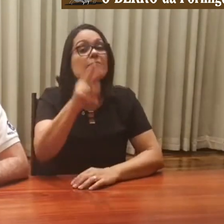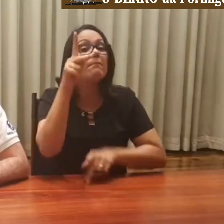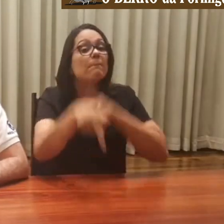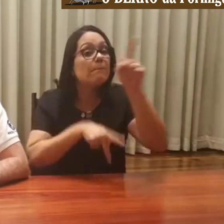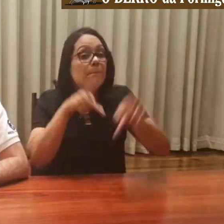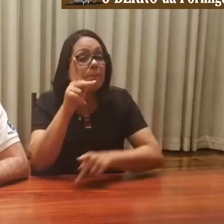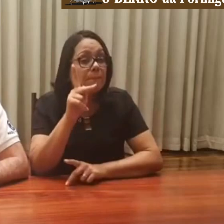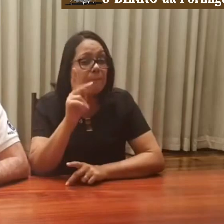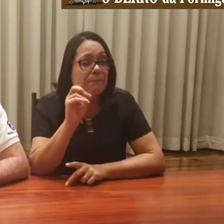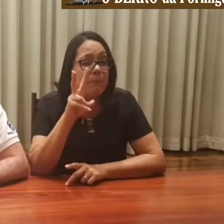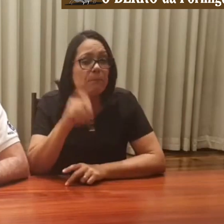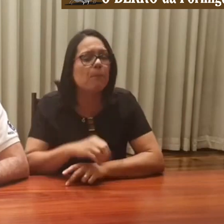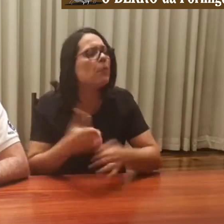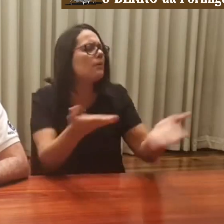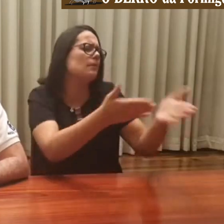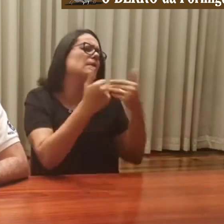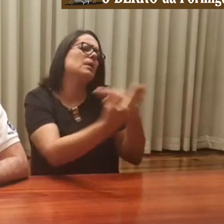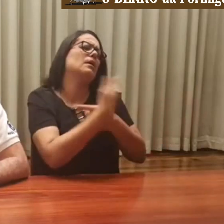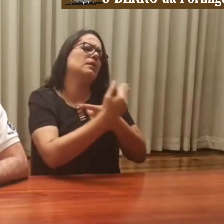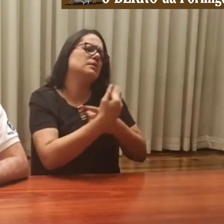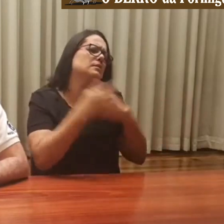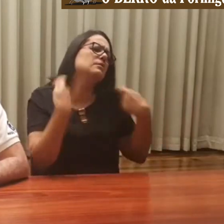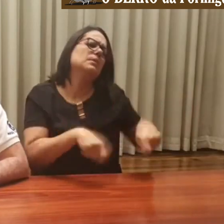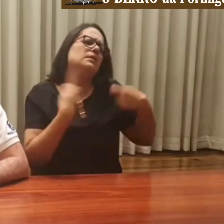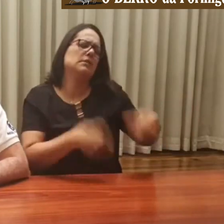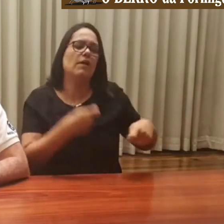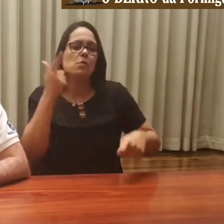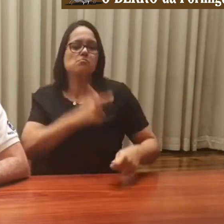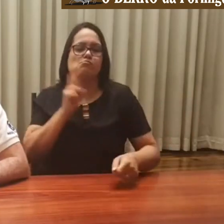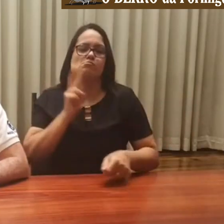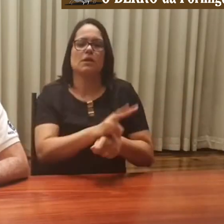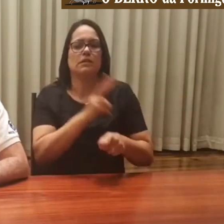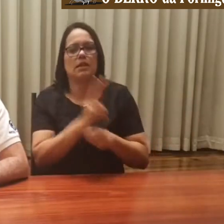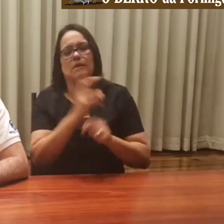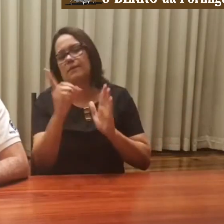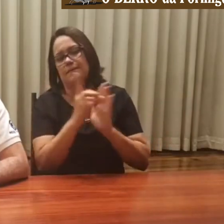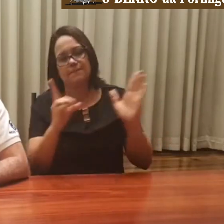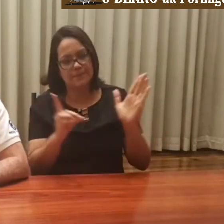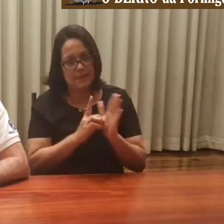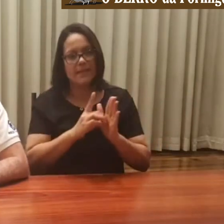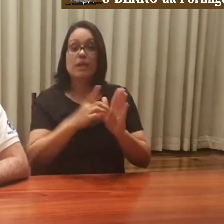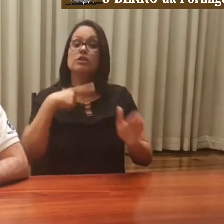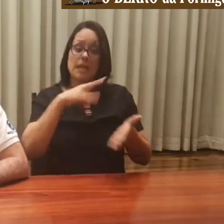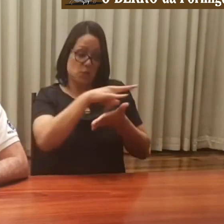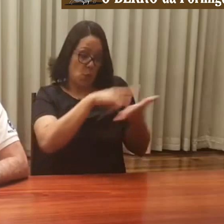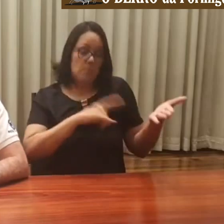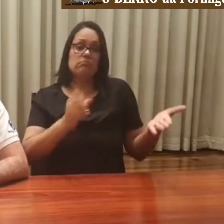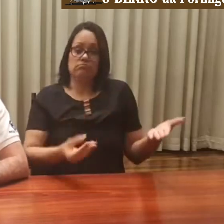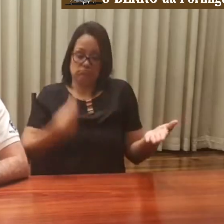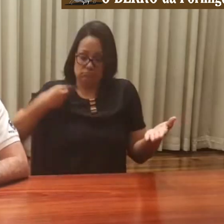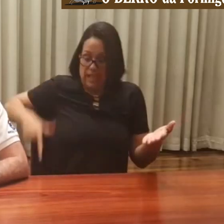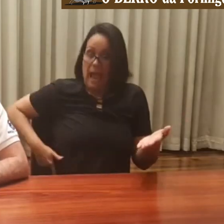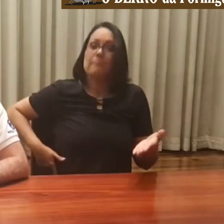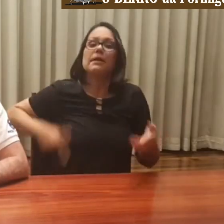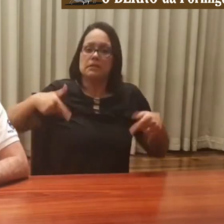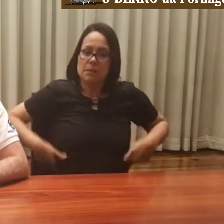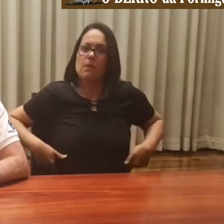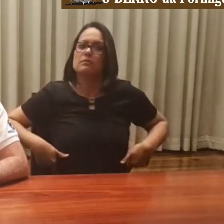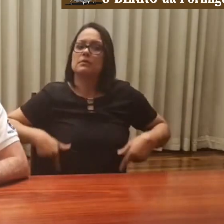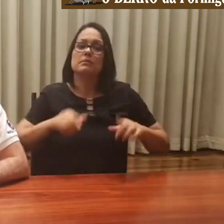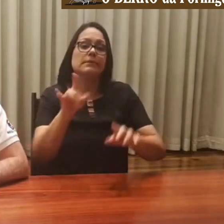povo, vai manter o nosso decreto de posse e porte de arma de fogo. Mais ainda,